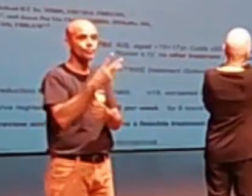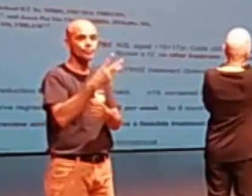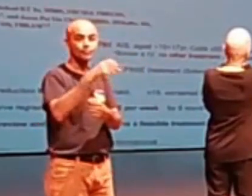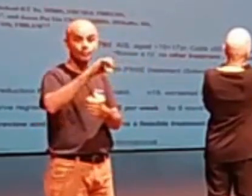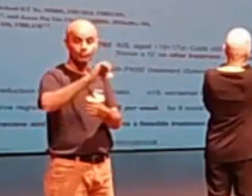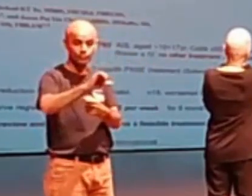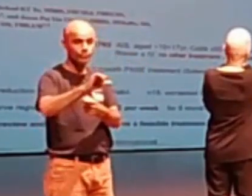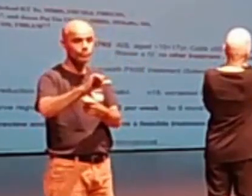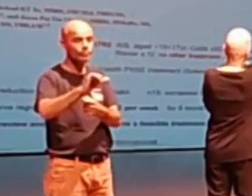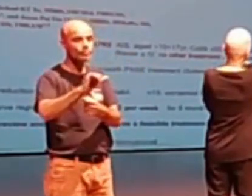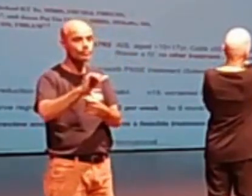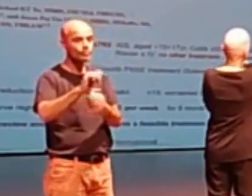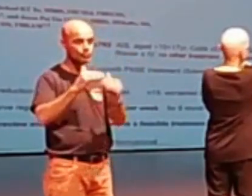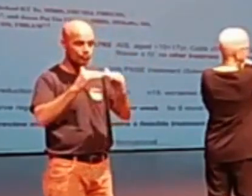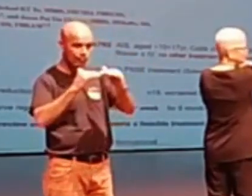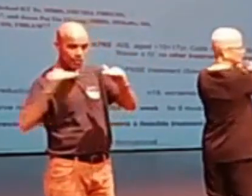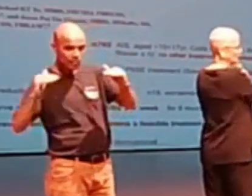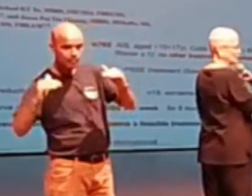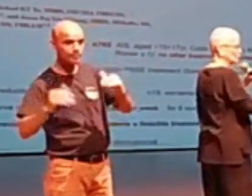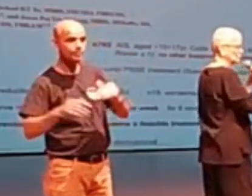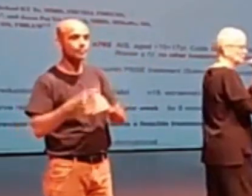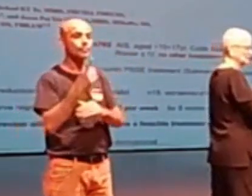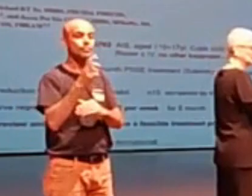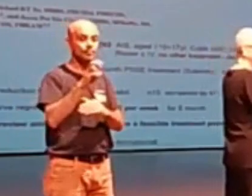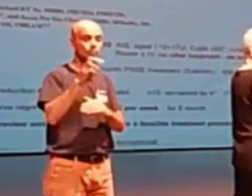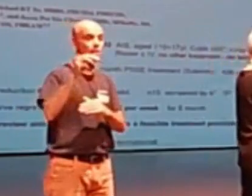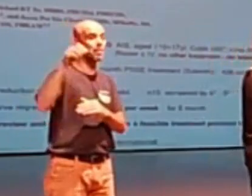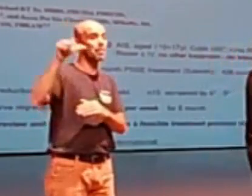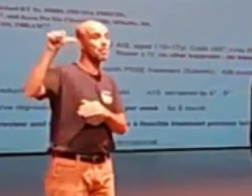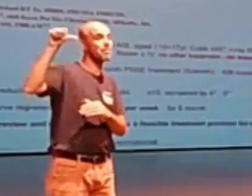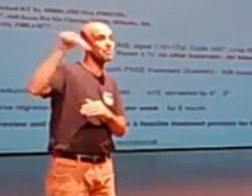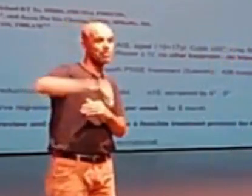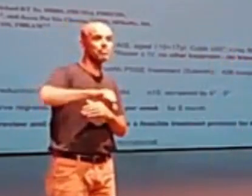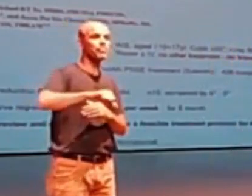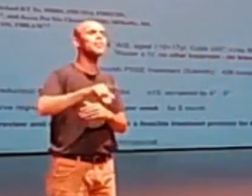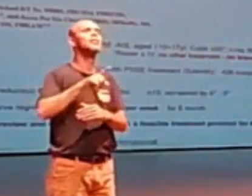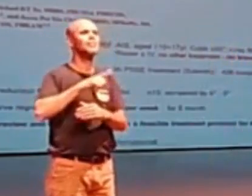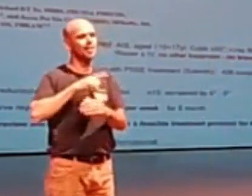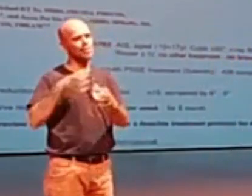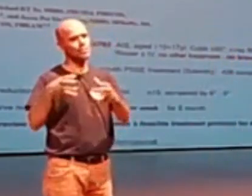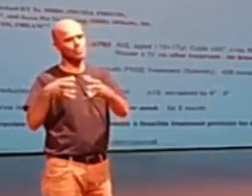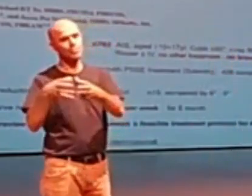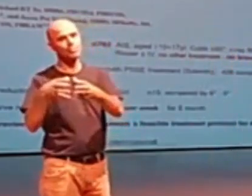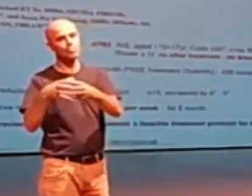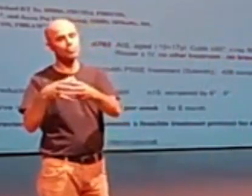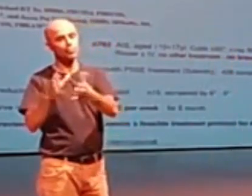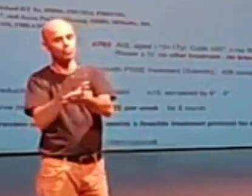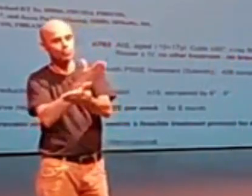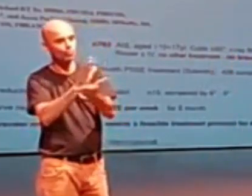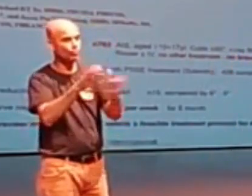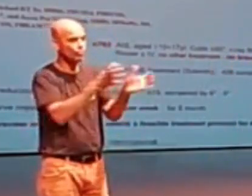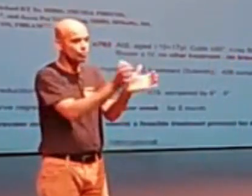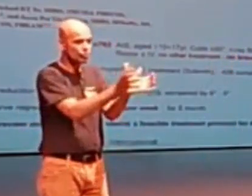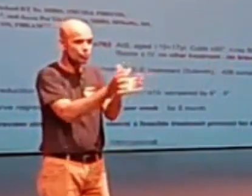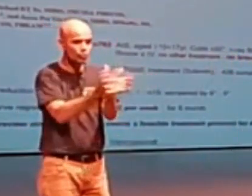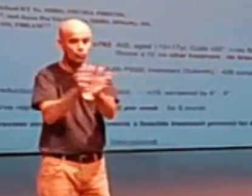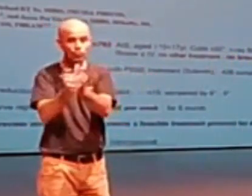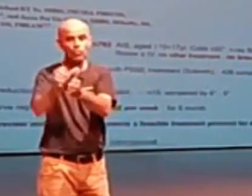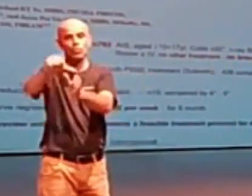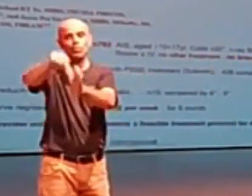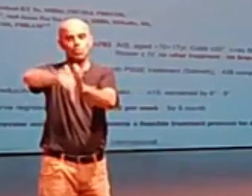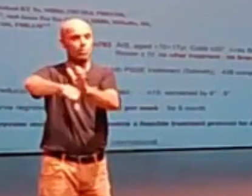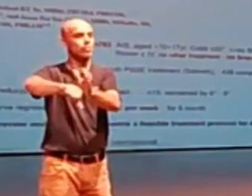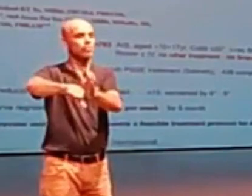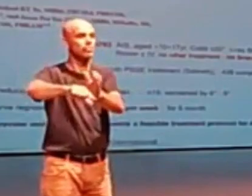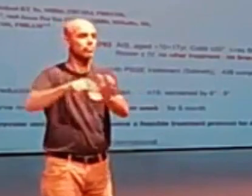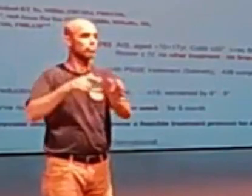439 deles estabilizaram e 15 pioraram. Como eu falei para vocês, sempre vai ter um grupo, naquele grupo de escoliose que vai piorar. Não tem aqui ninguém